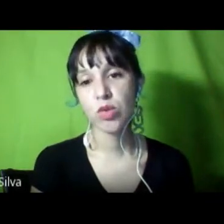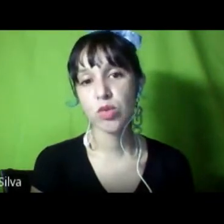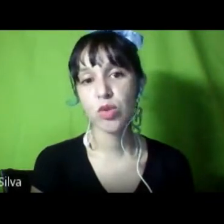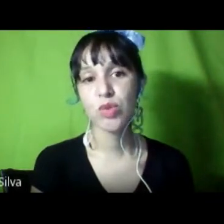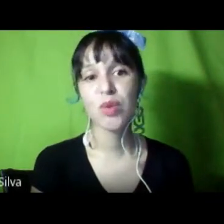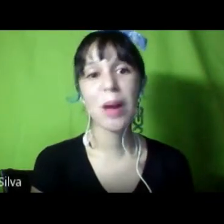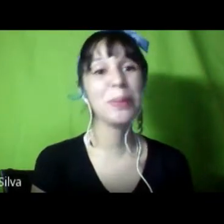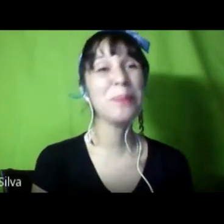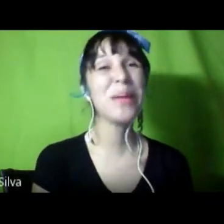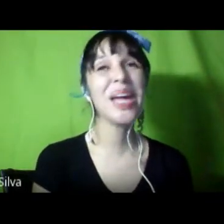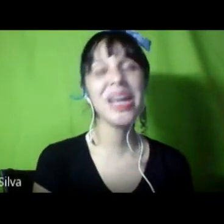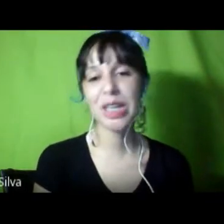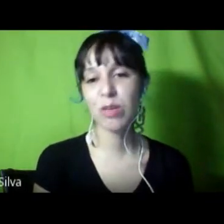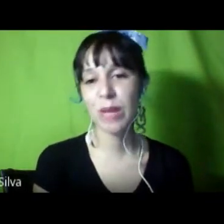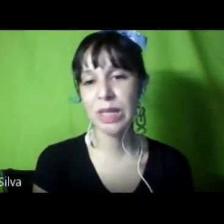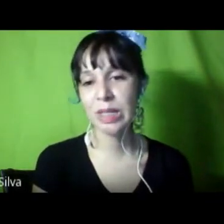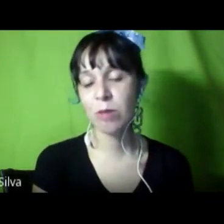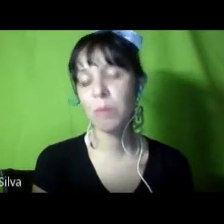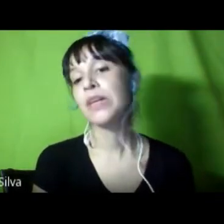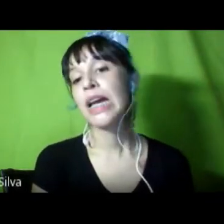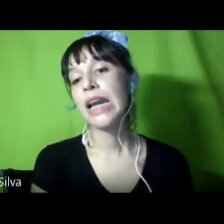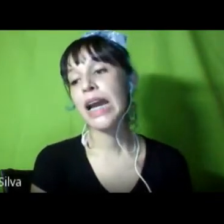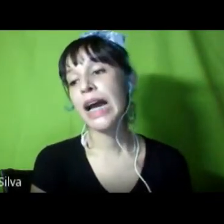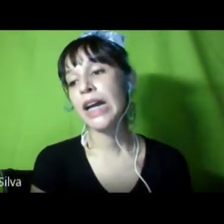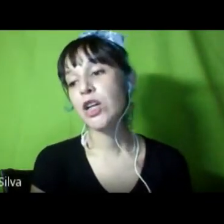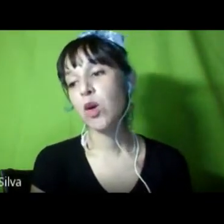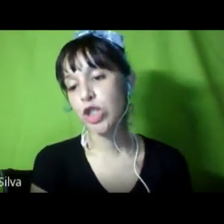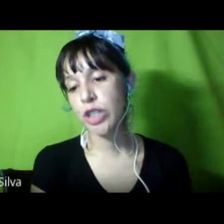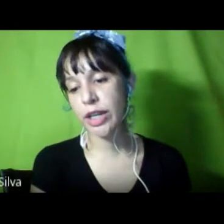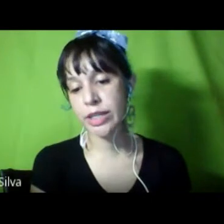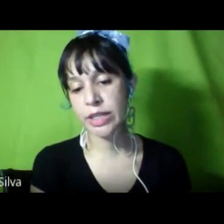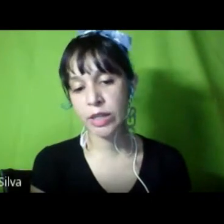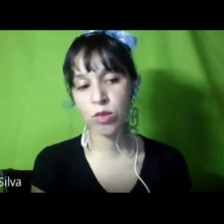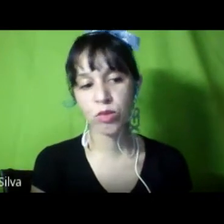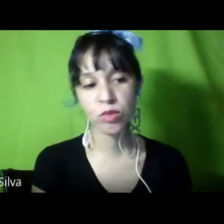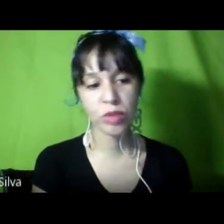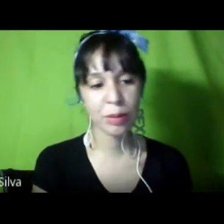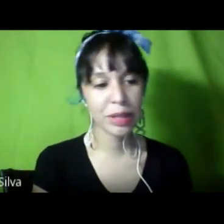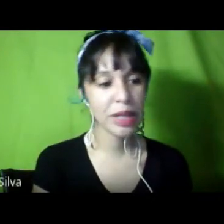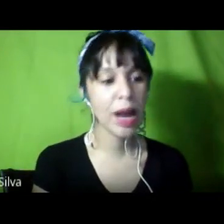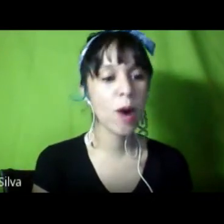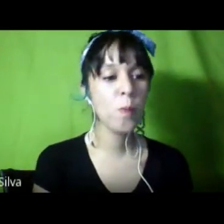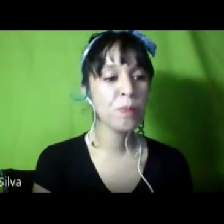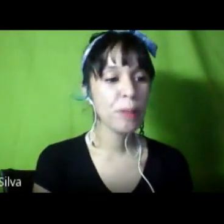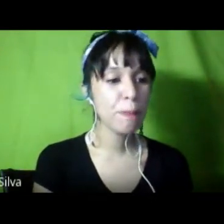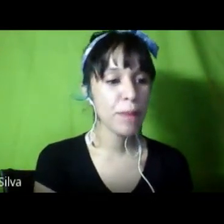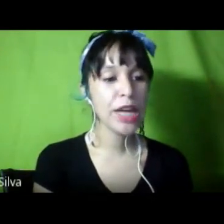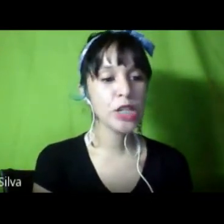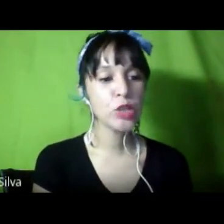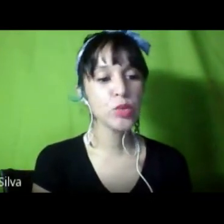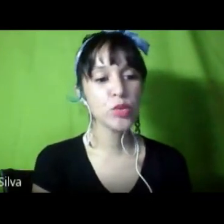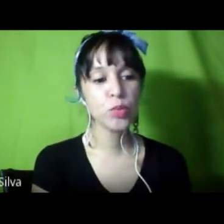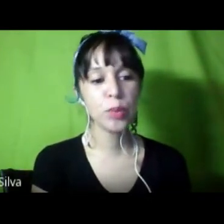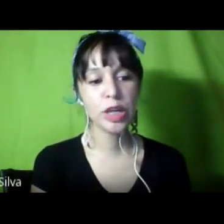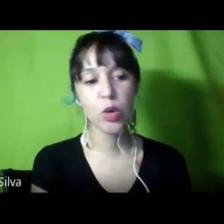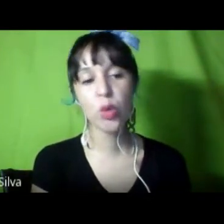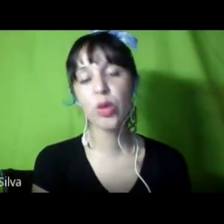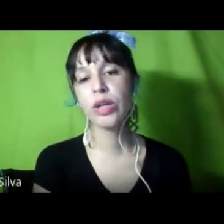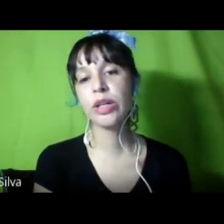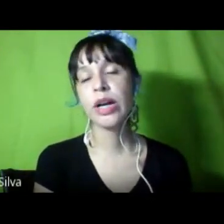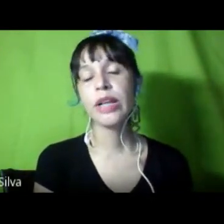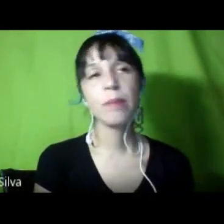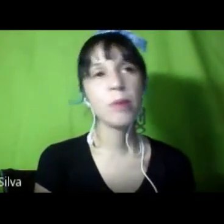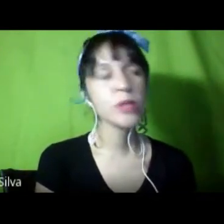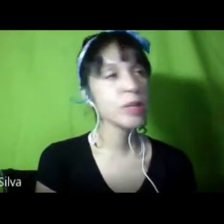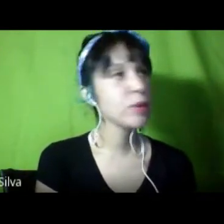educação de surdos, foi a primeira aqui no Brasil. Lá, hoje tem ensino fundamental, médio,